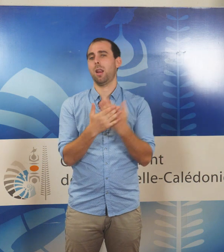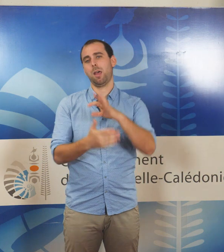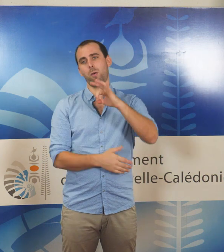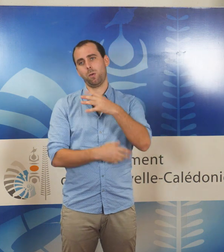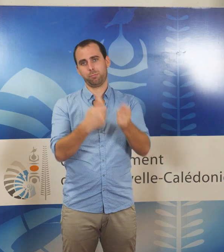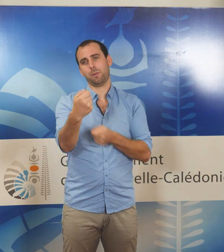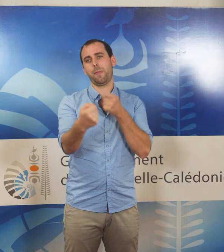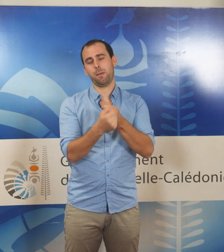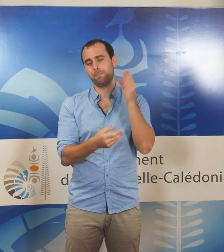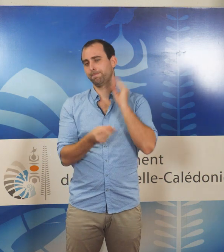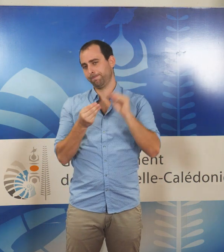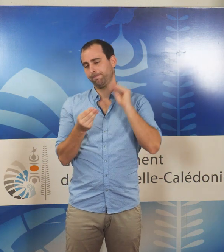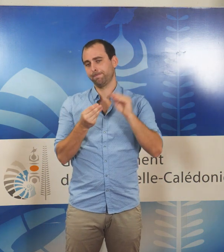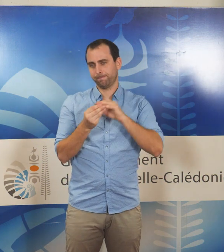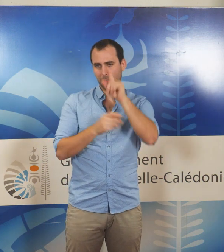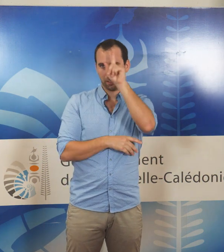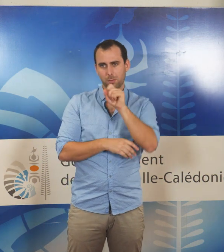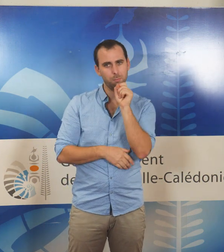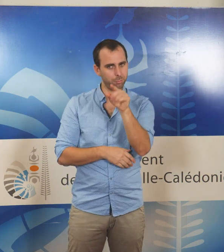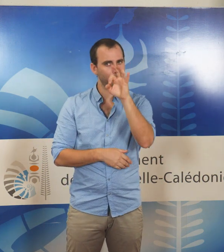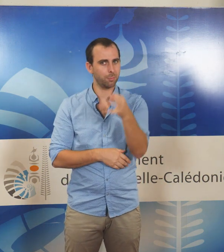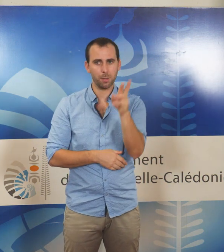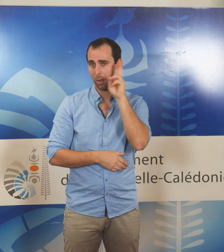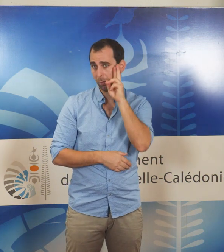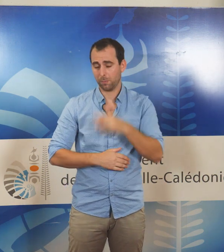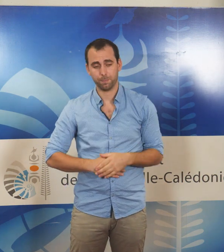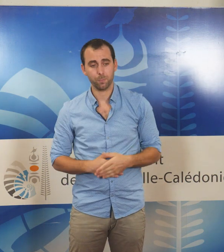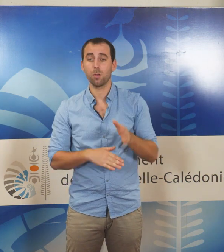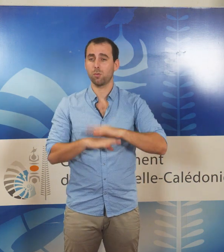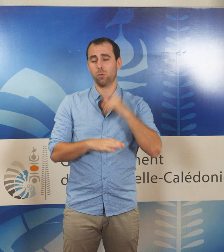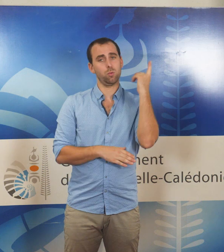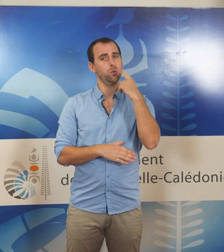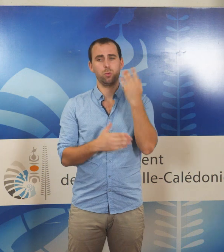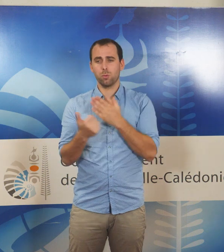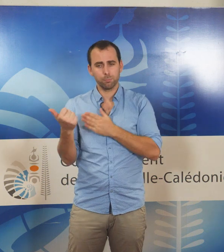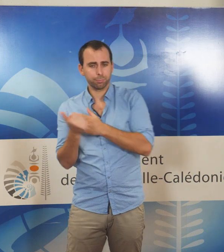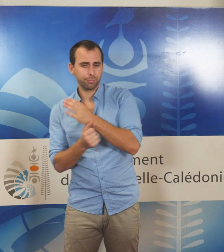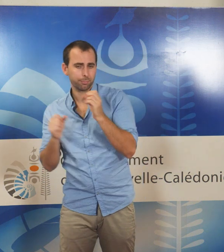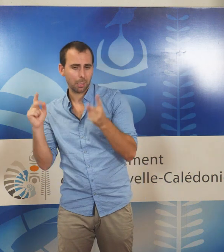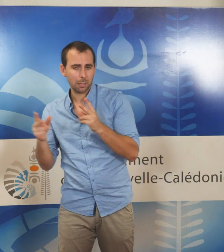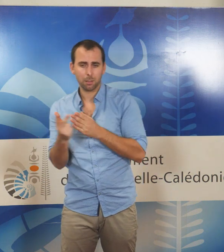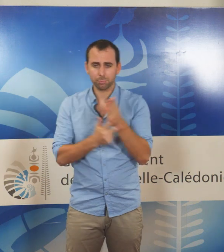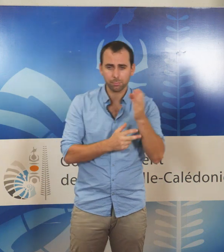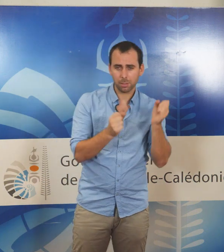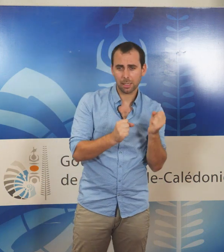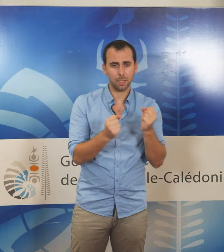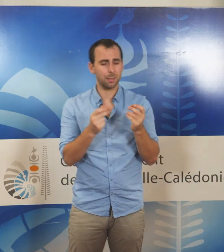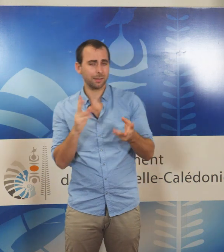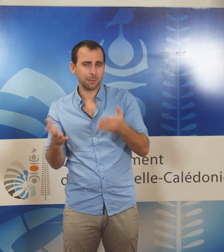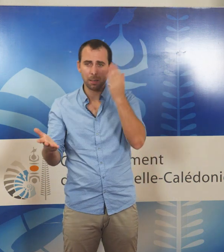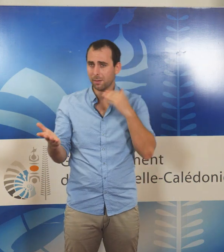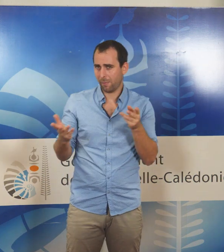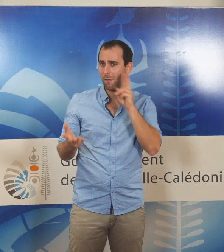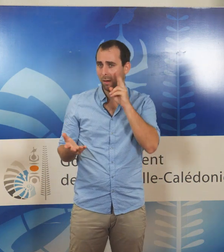posera ces questions. Bien sûr, nous préparons plusieurs hypothèses à chaque fois. Par contre, sur les classes à examen,